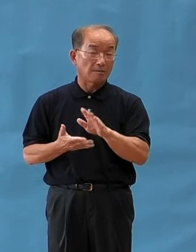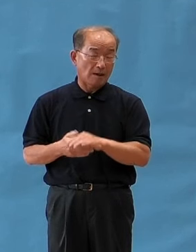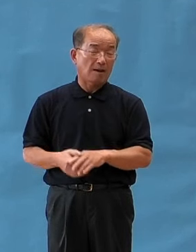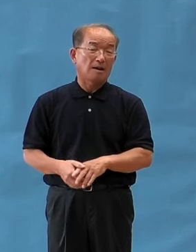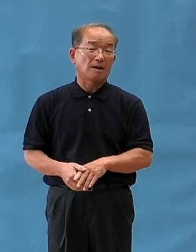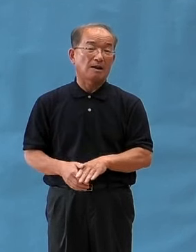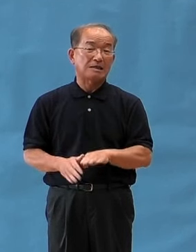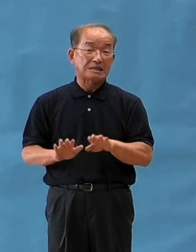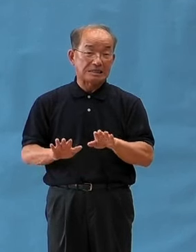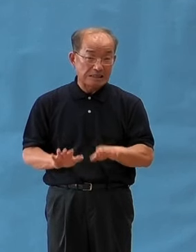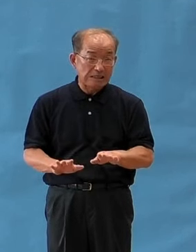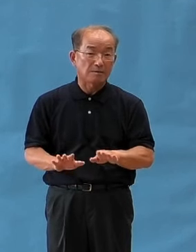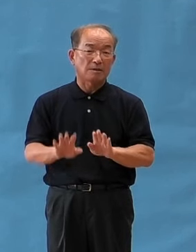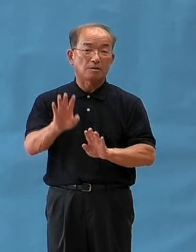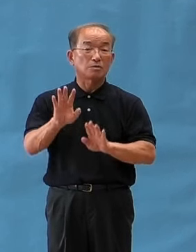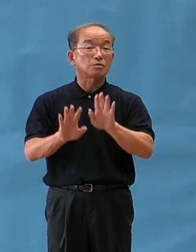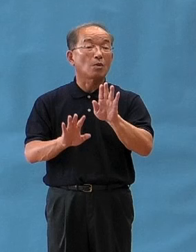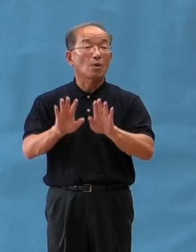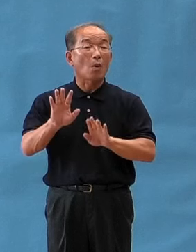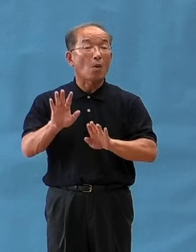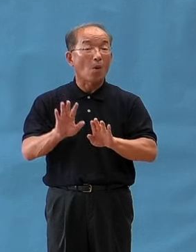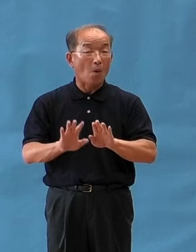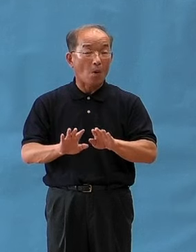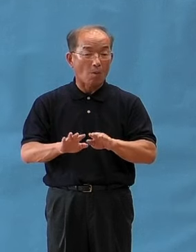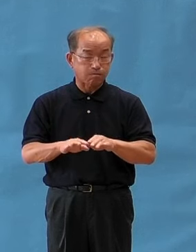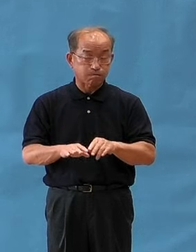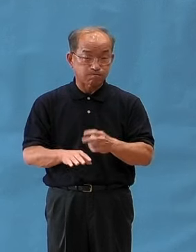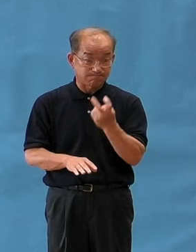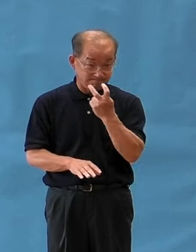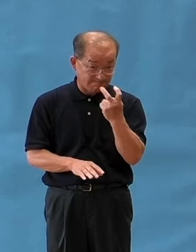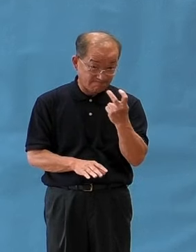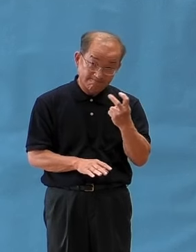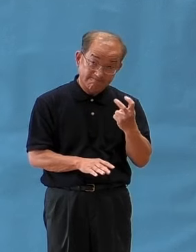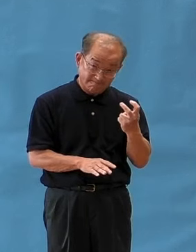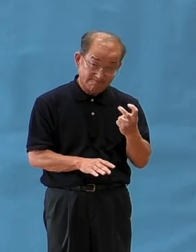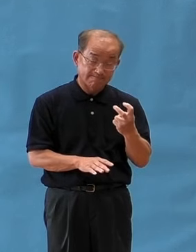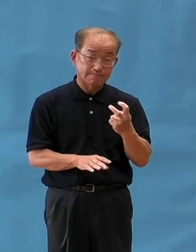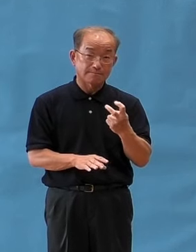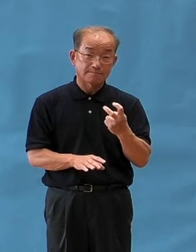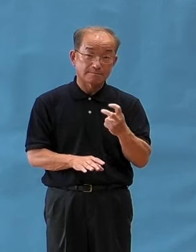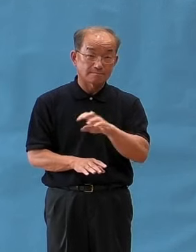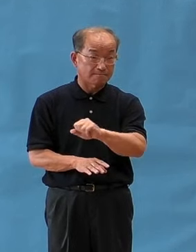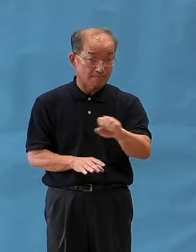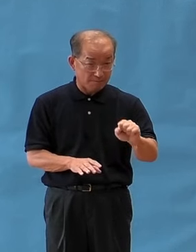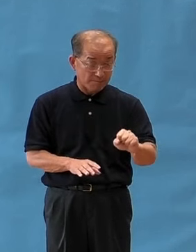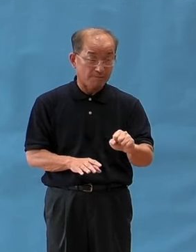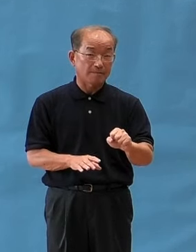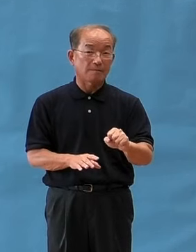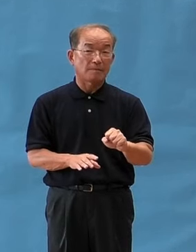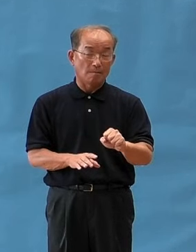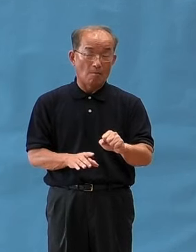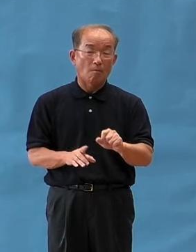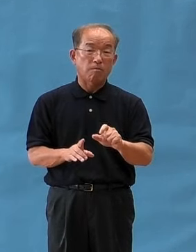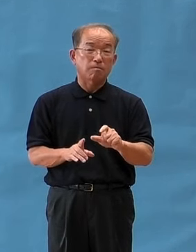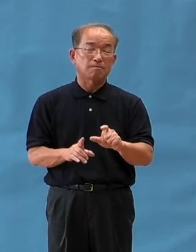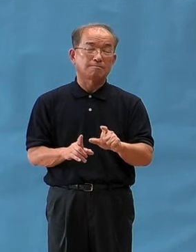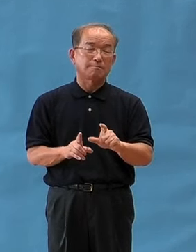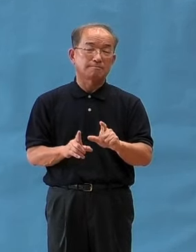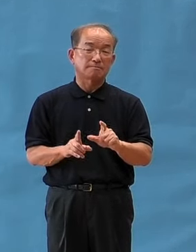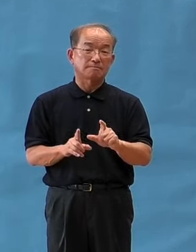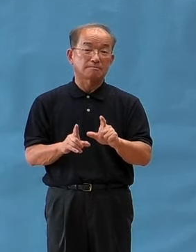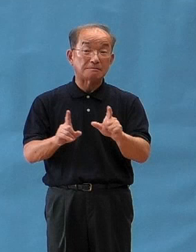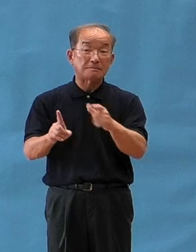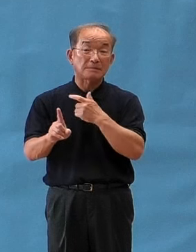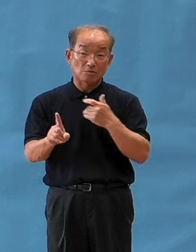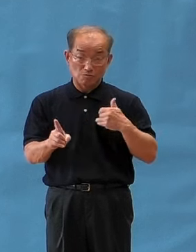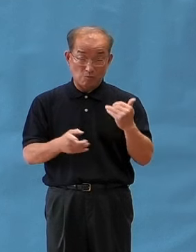置かれている状況を冷静に分析して、その言っていいことと言って悪いことと峻別